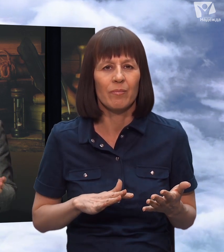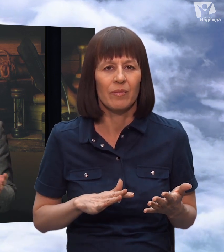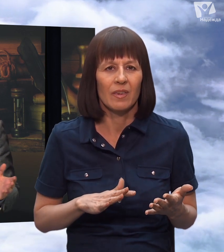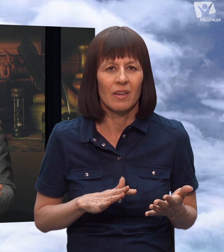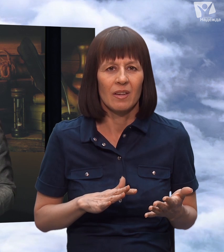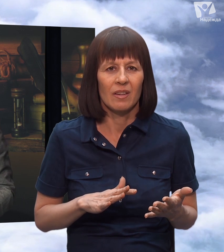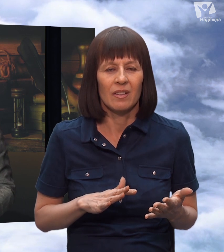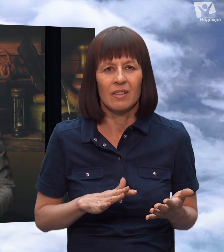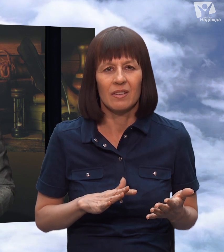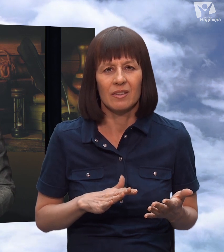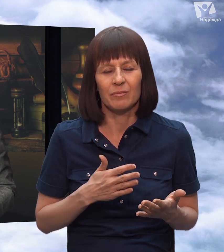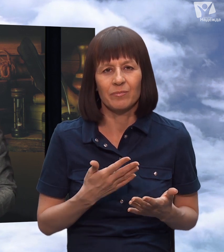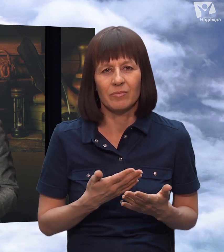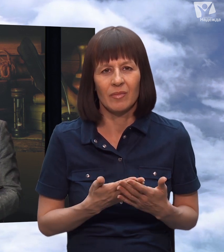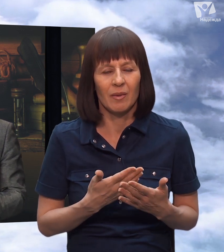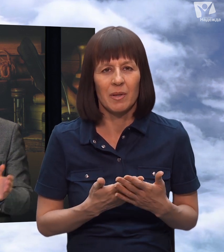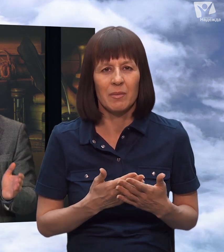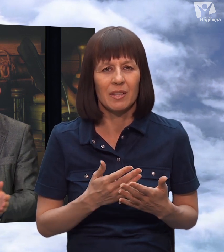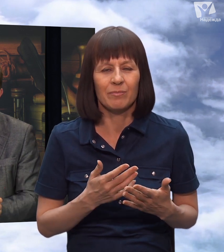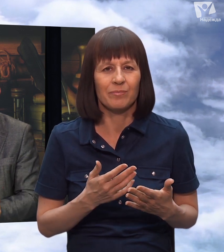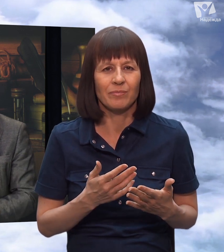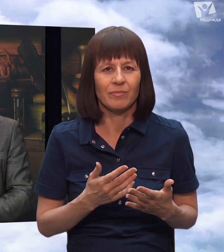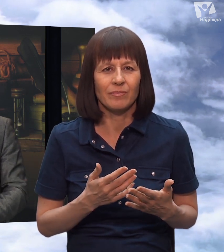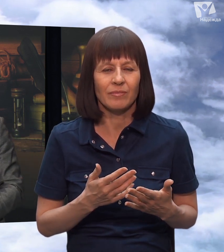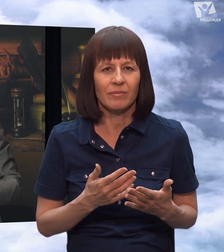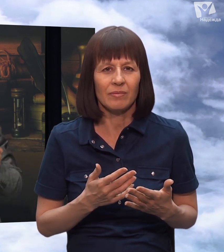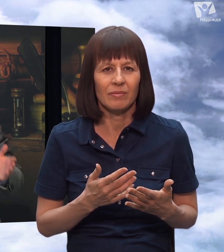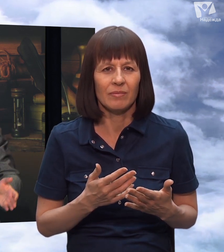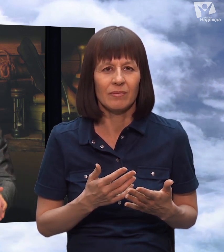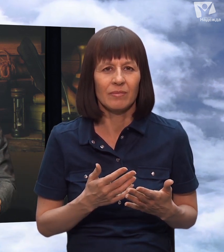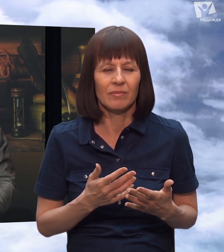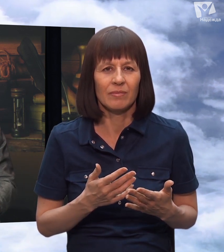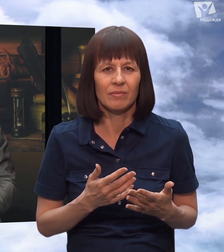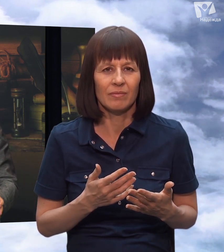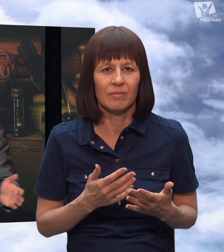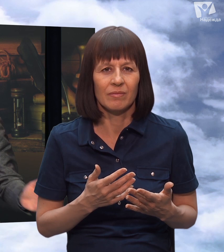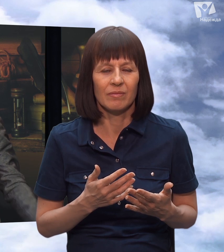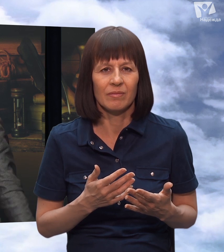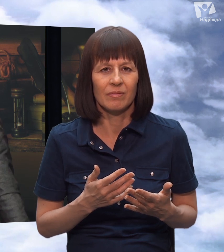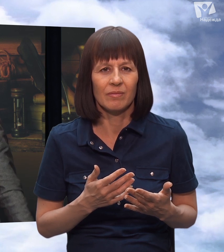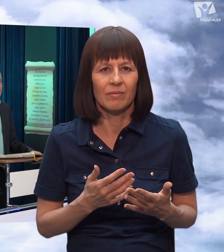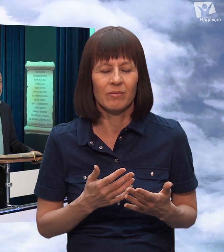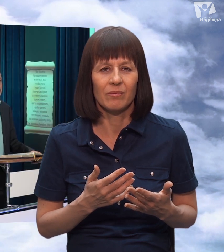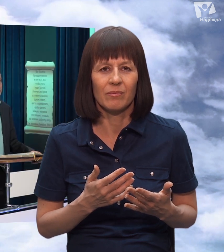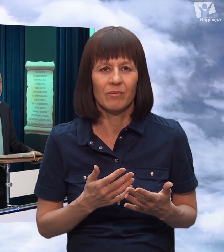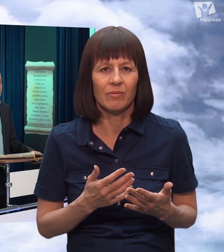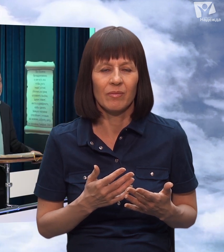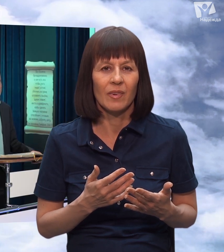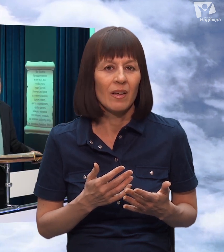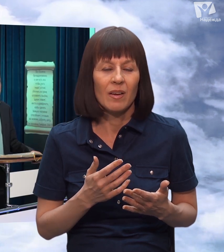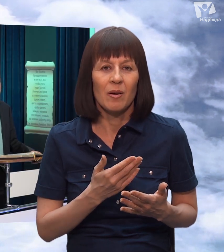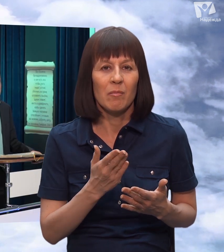которых мы не хотели бы там наблюдать какие-то несовершенства то есть они еще с нами и мы можем опустить руки и сказать но